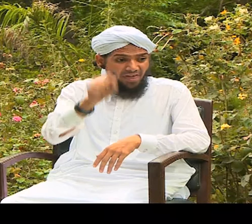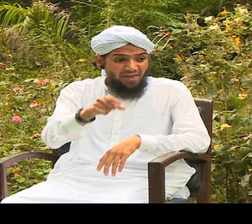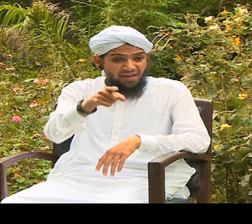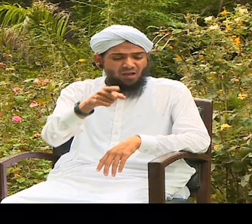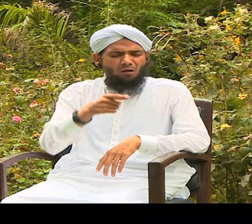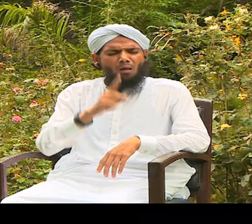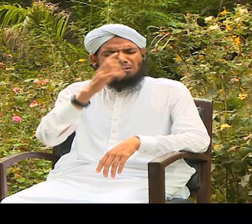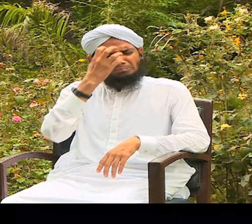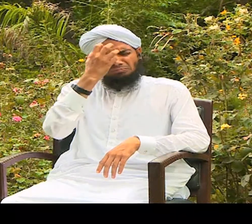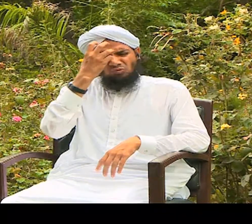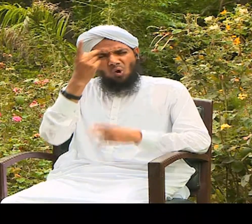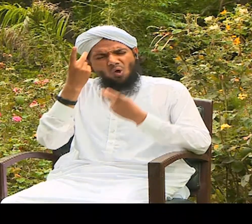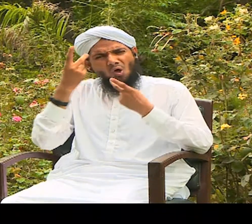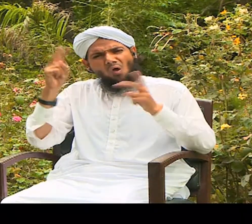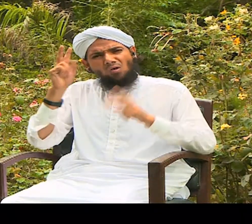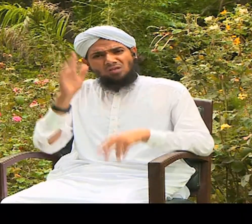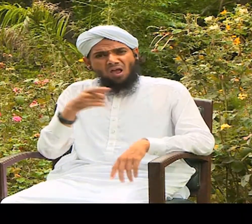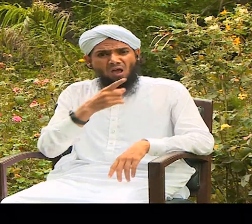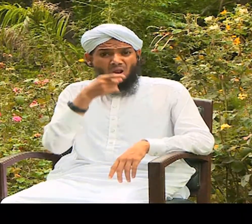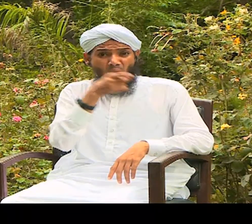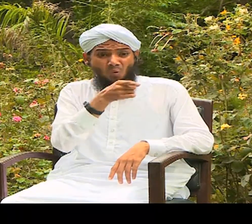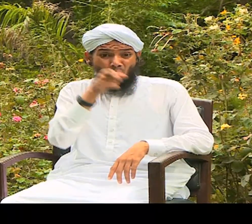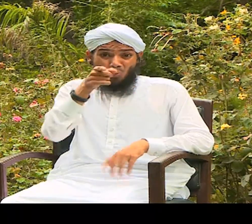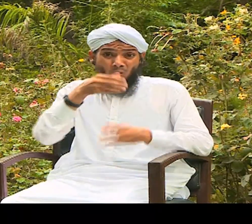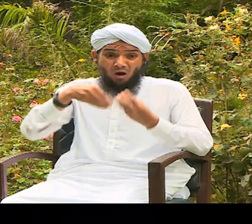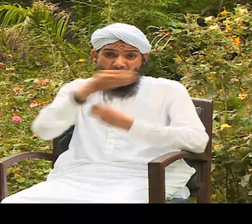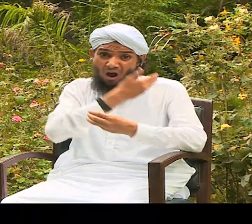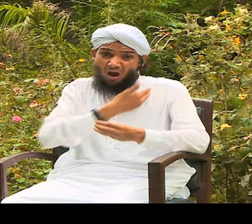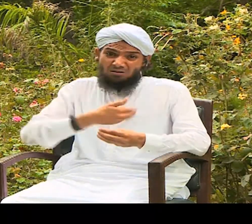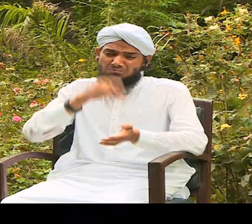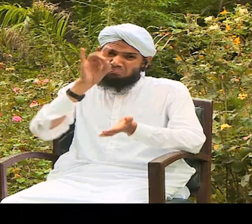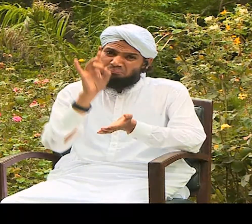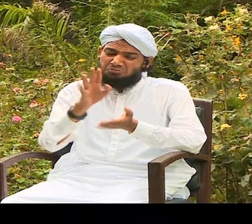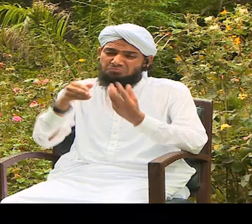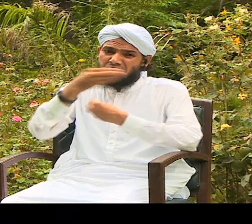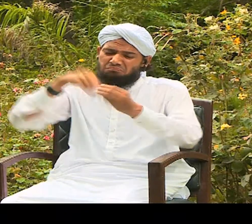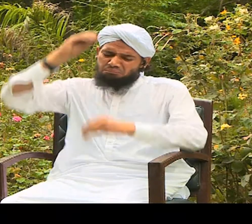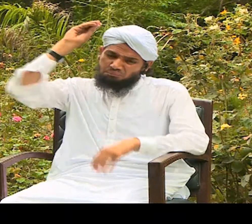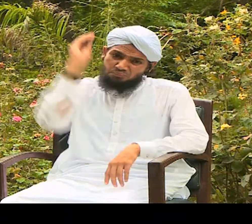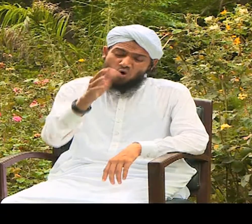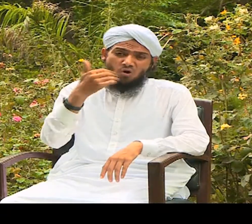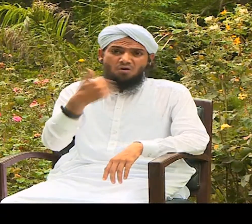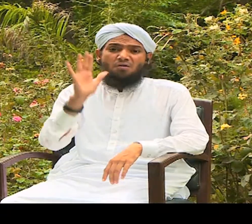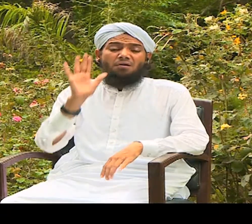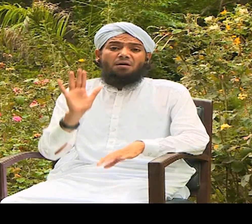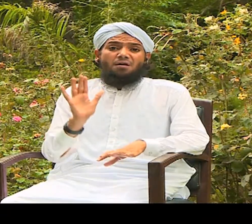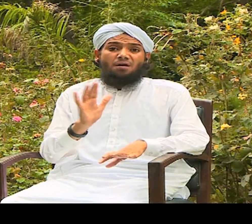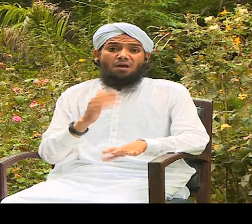اللہ پاک اس سے شدید ناراض ہے، اس کا حج مردود ہے اور اس کے منہ پر مار دیا گیا ہے۔ حضرت